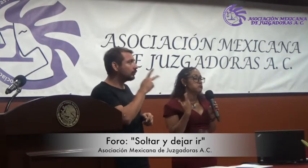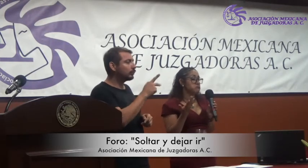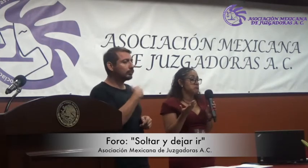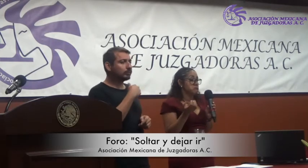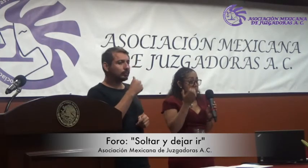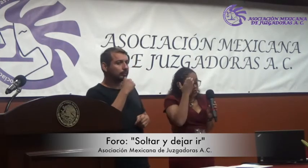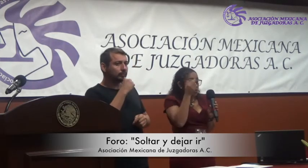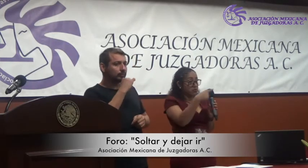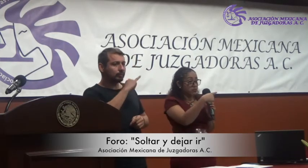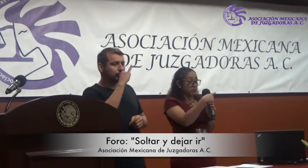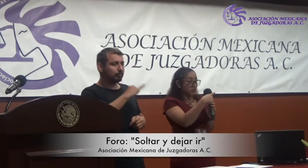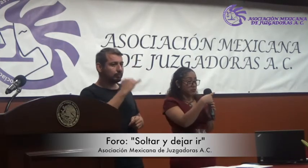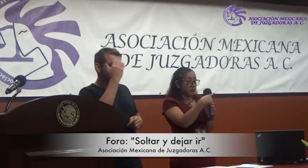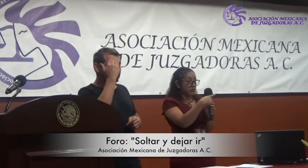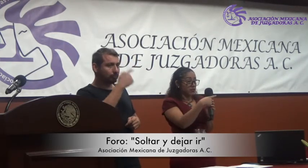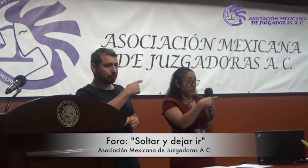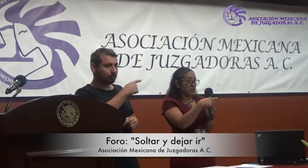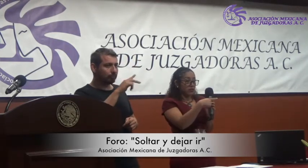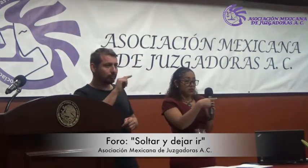¿verdad?